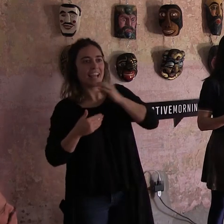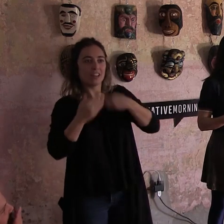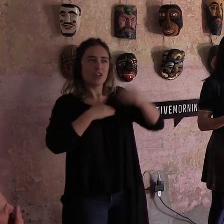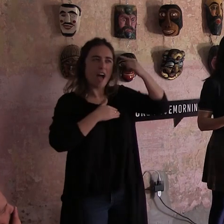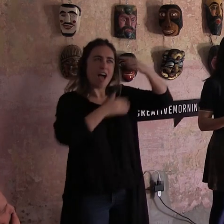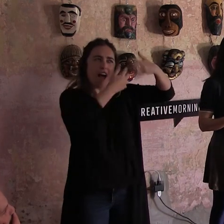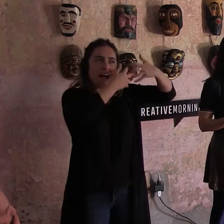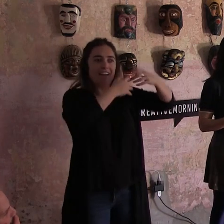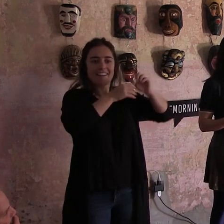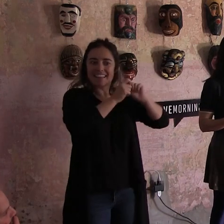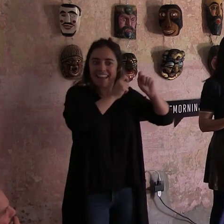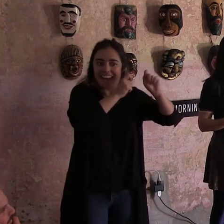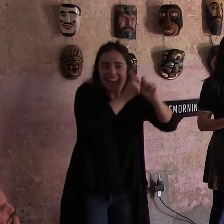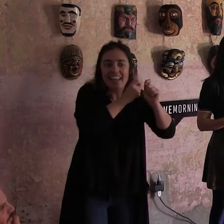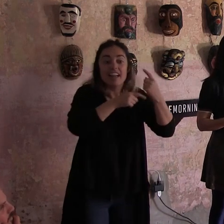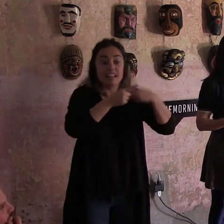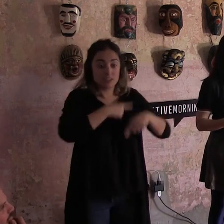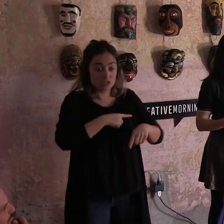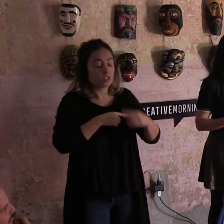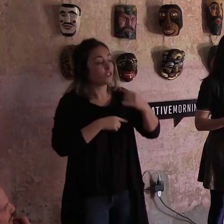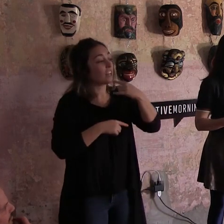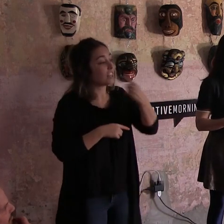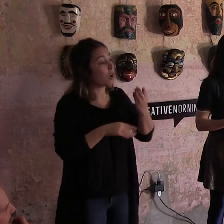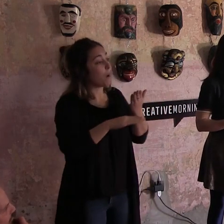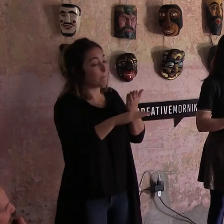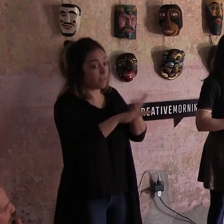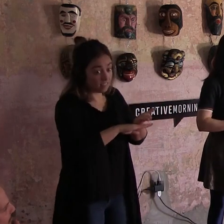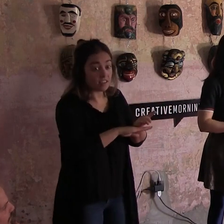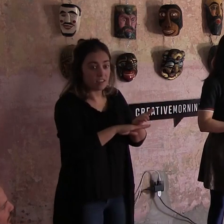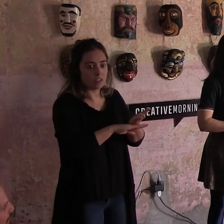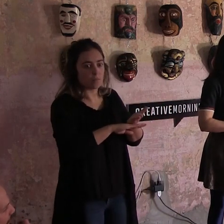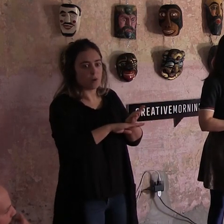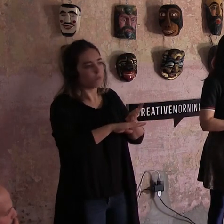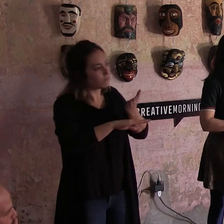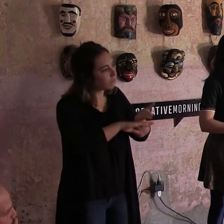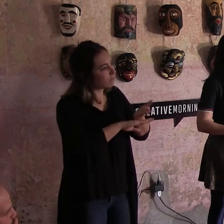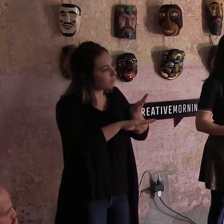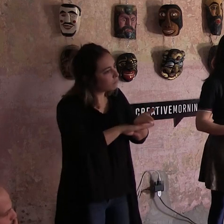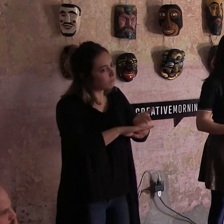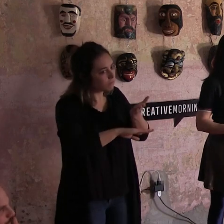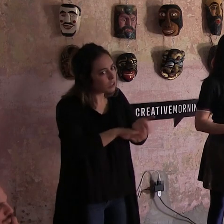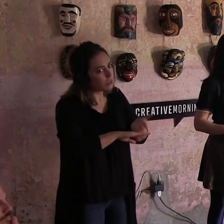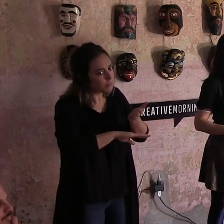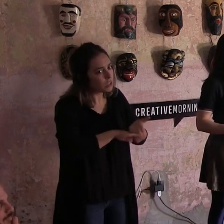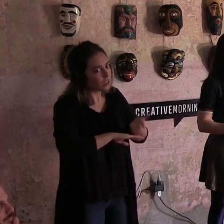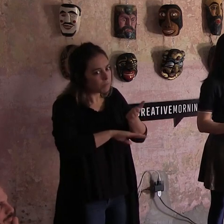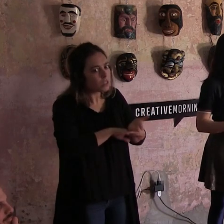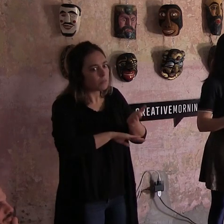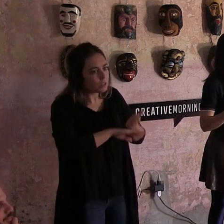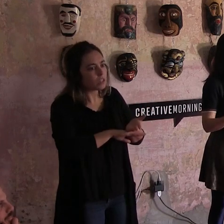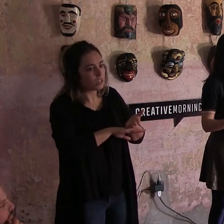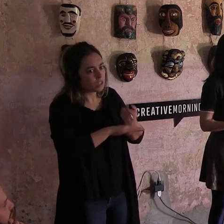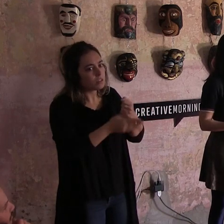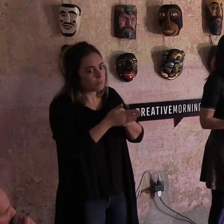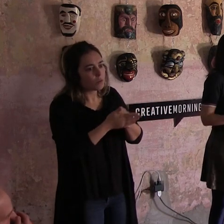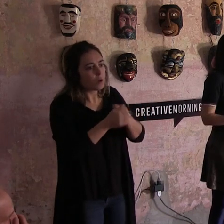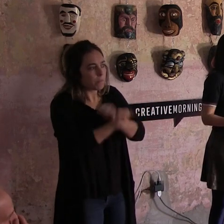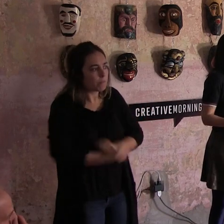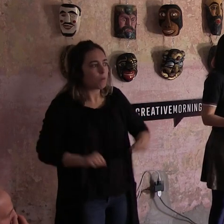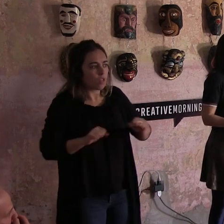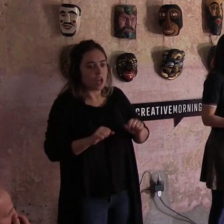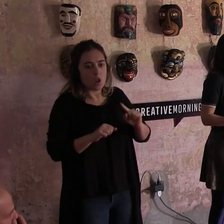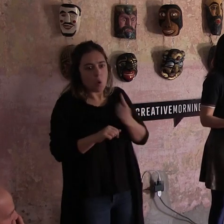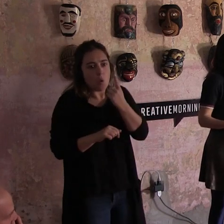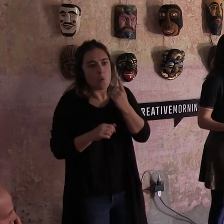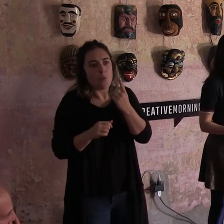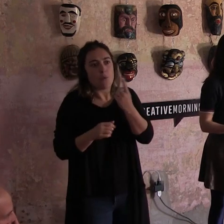Entonces, sí, plantealo. Te diría que insistas y que tengan colectivamente una actividad, aunque sea una vez